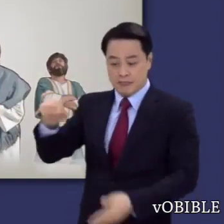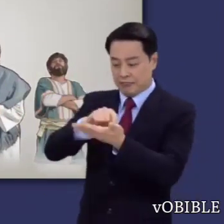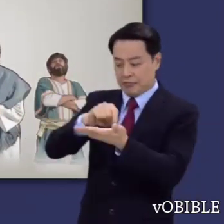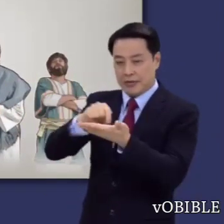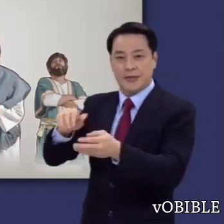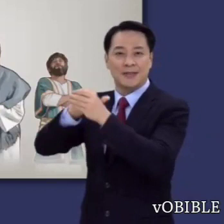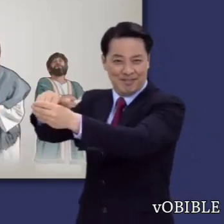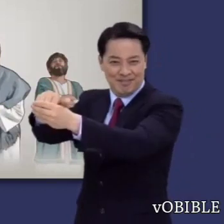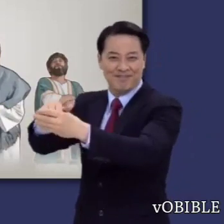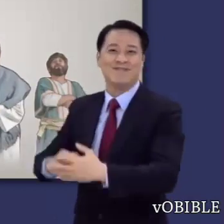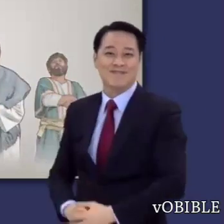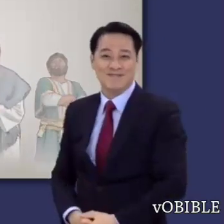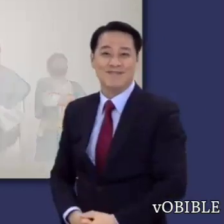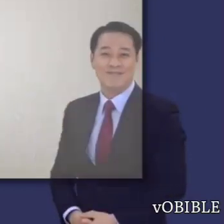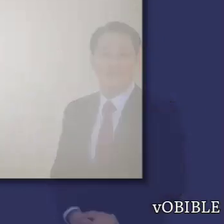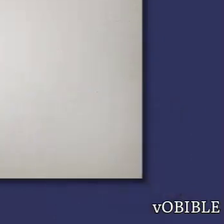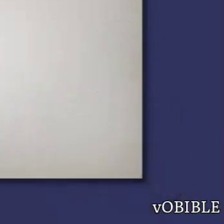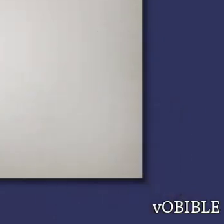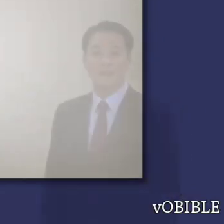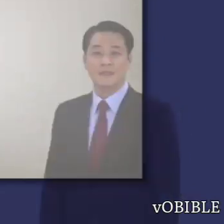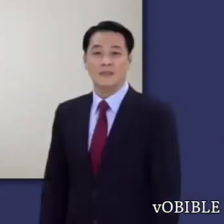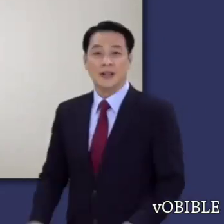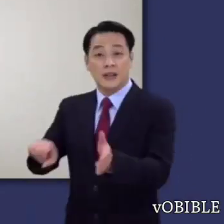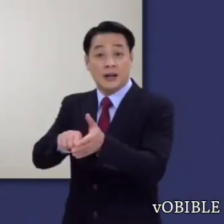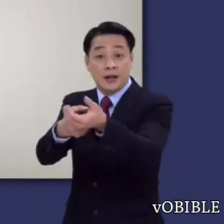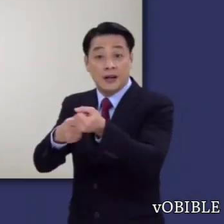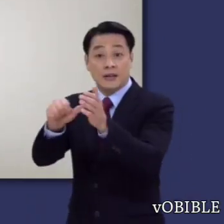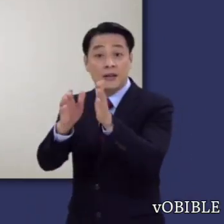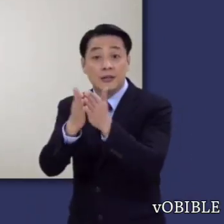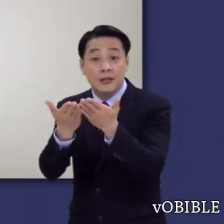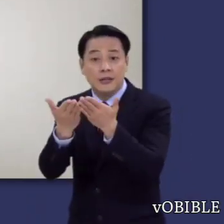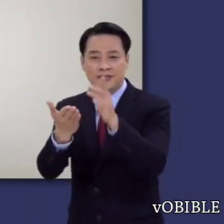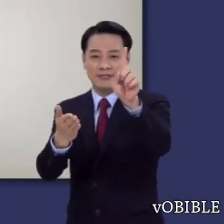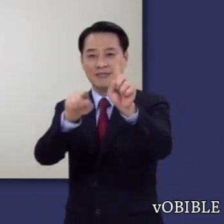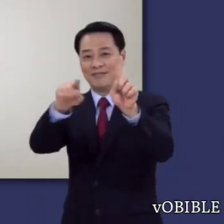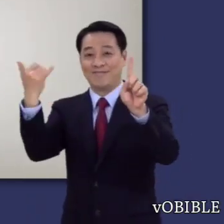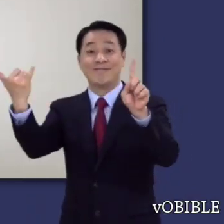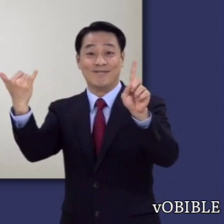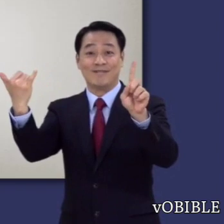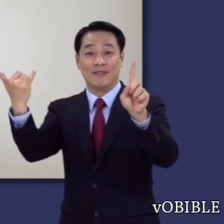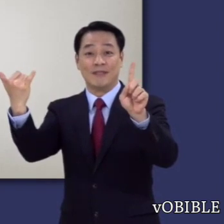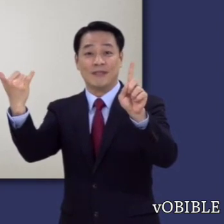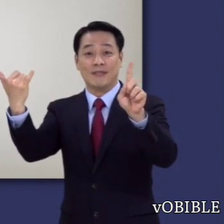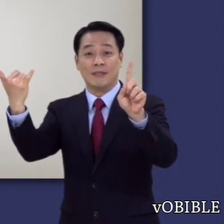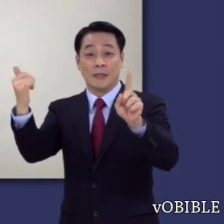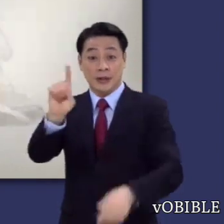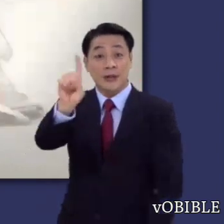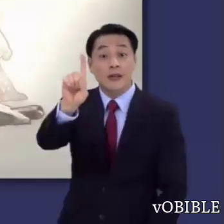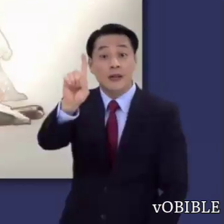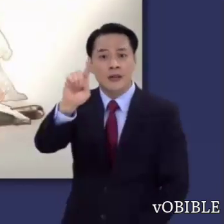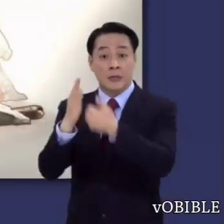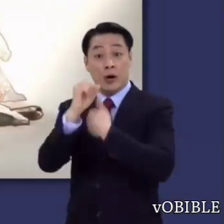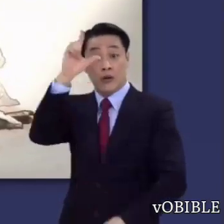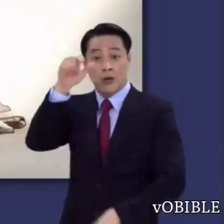出论据反驳他们。加拉太书一共有六章。第一章，保